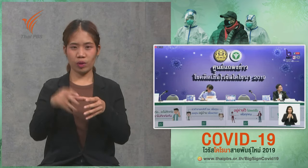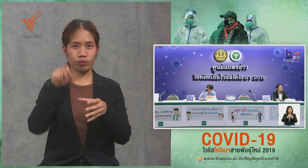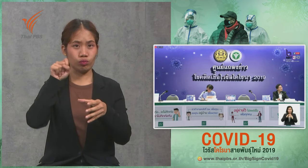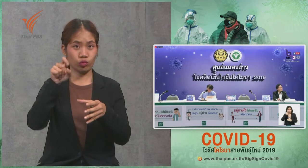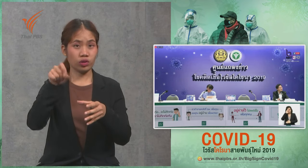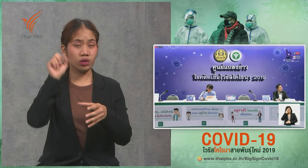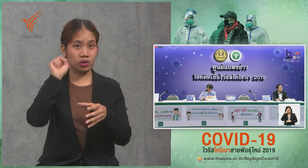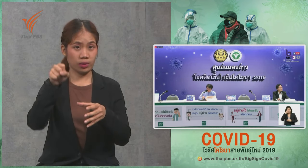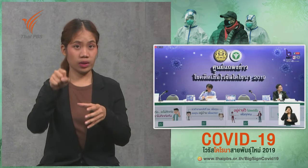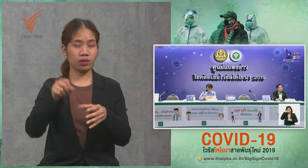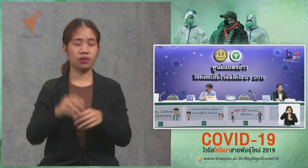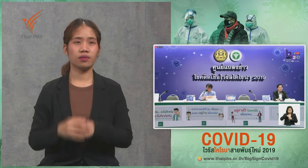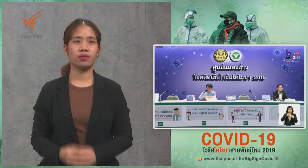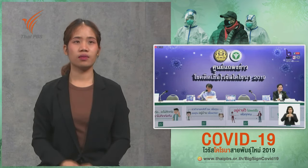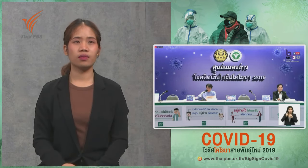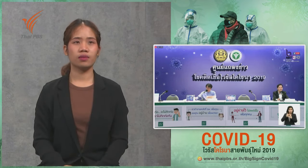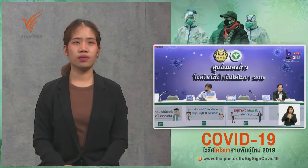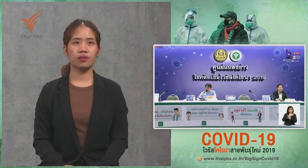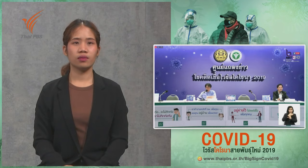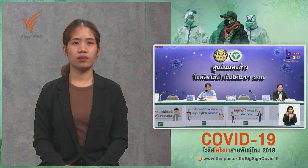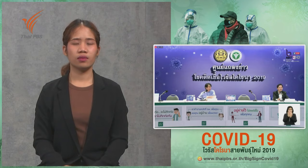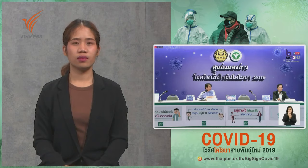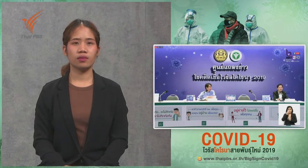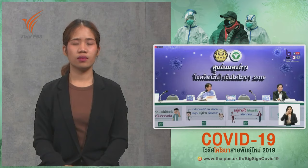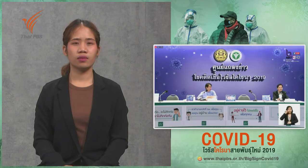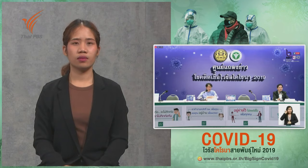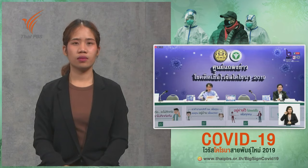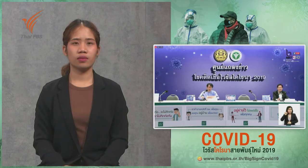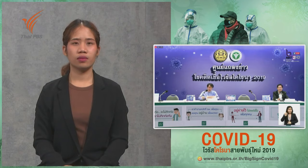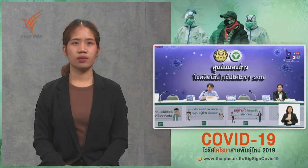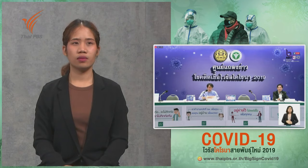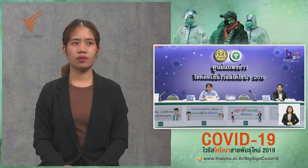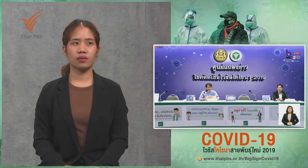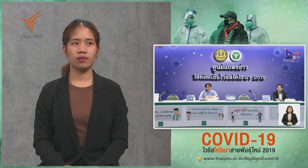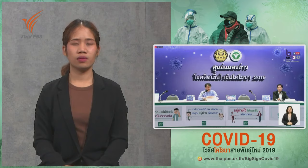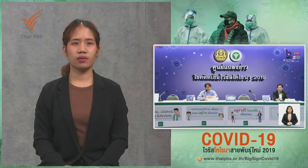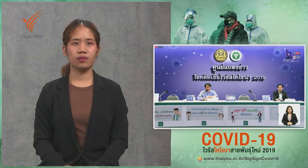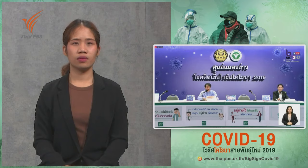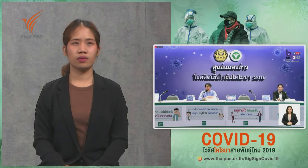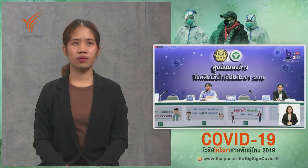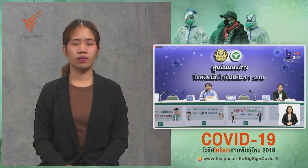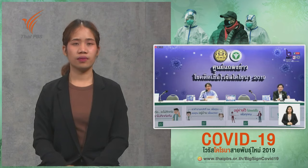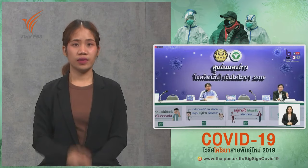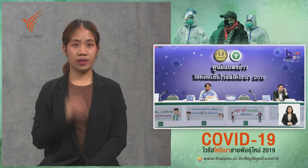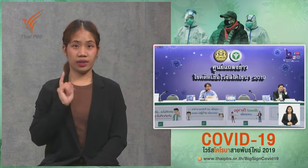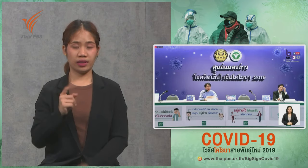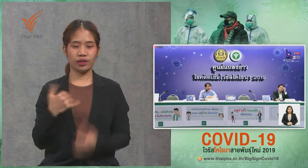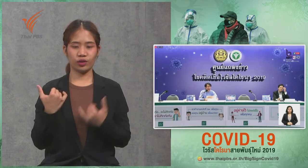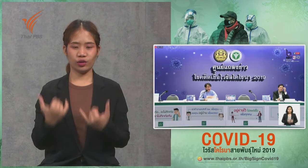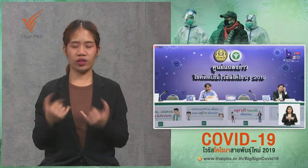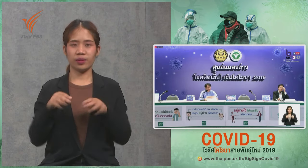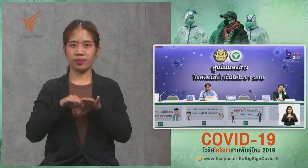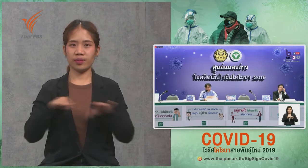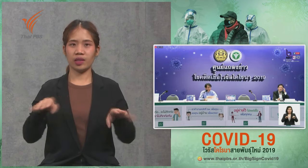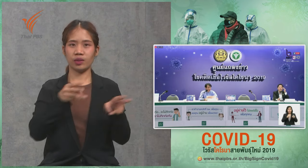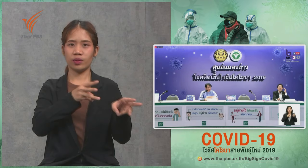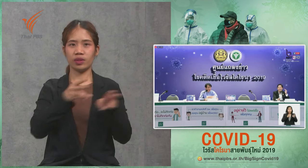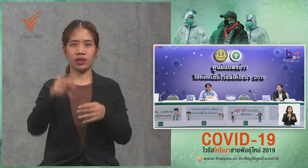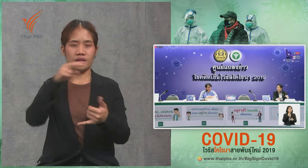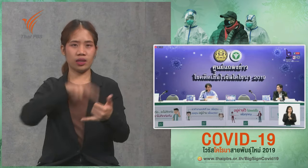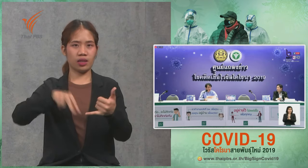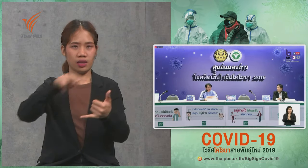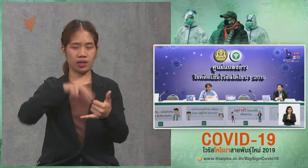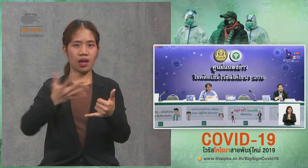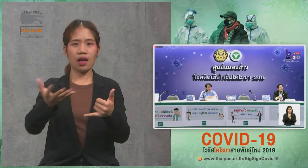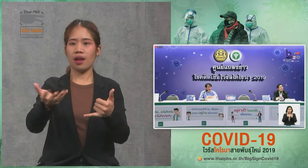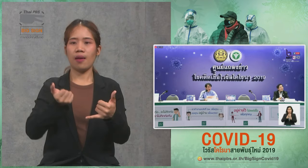านี้ใช่ไหมคะขอบคุณค่ะ จริงๆตอนนี้มาตรฐานการรักษานี่ยังรับผู้ป่ว